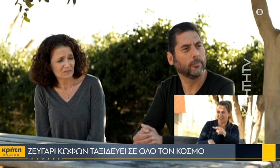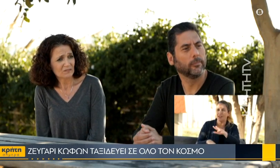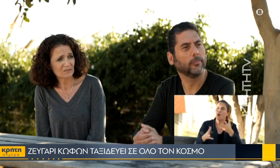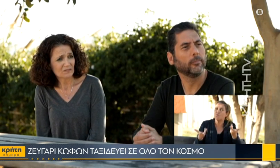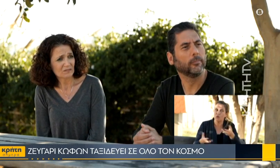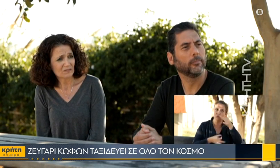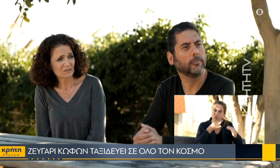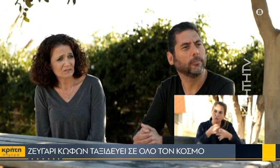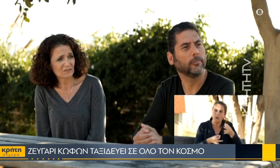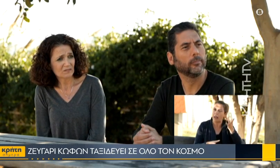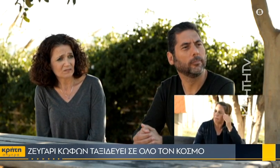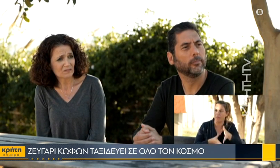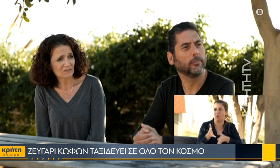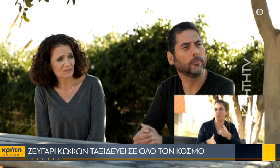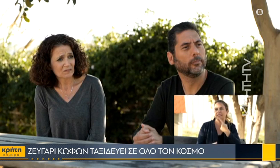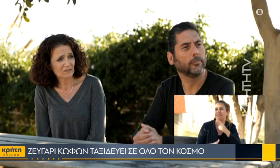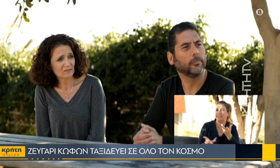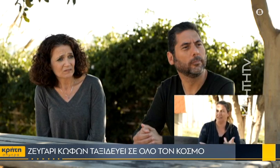για τη νοηματική?